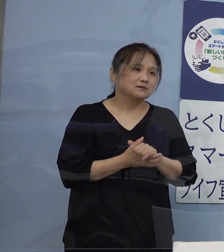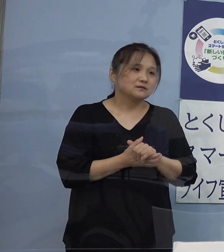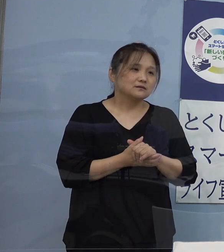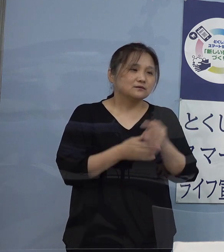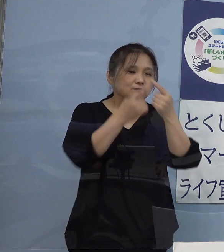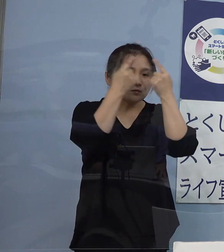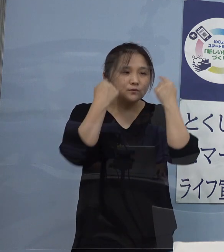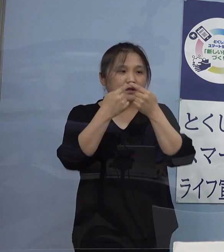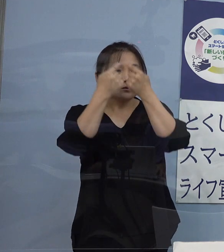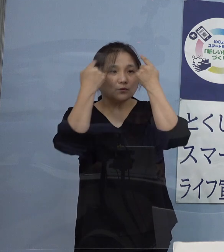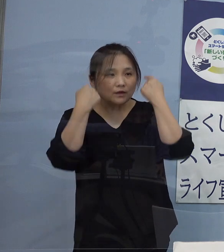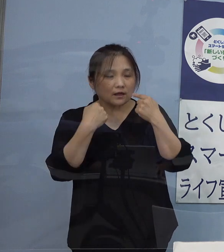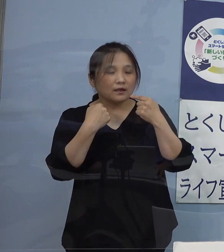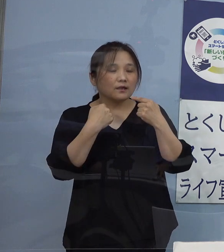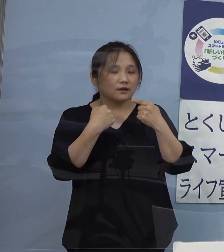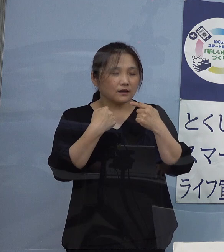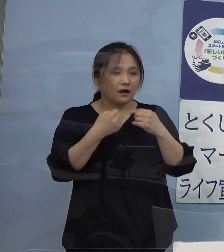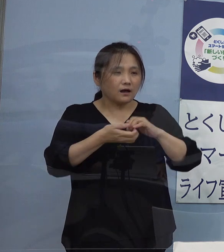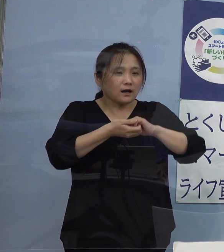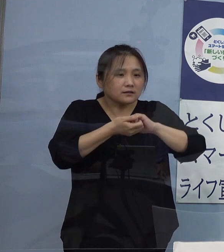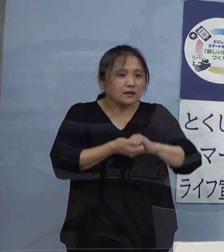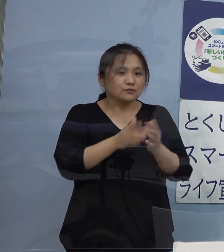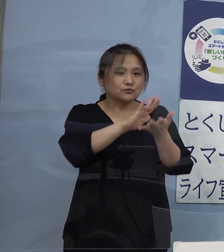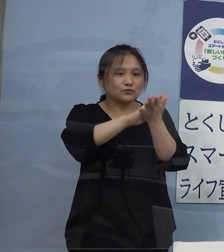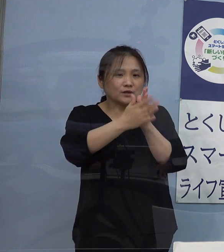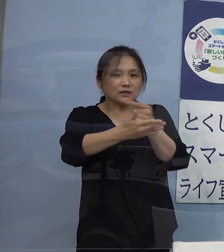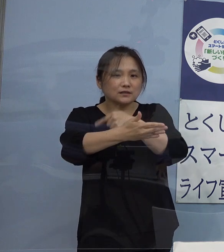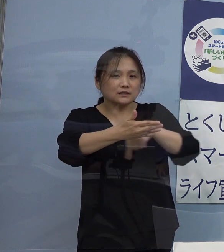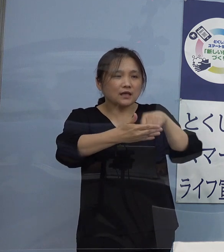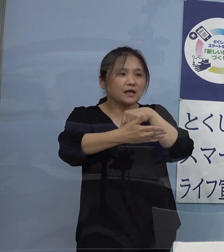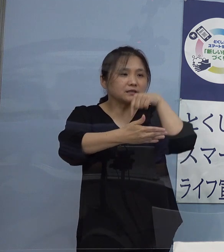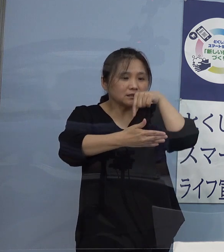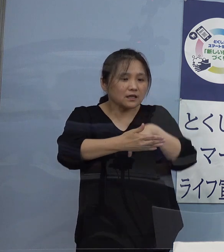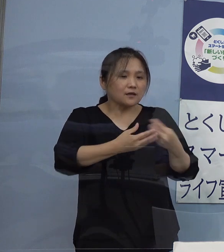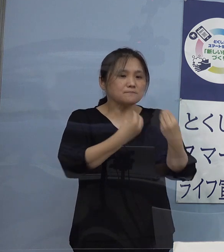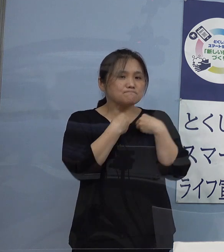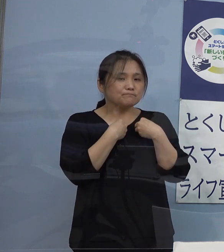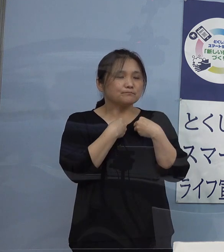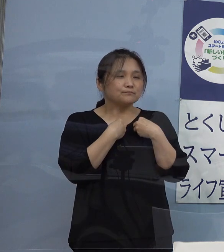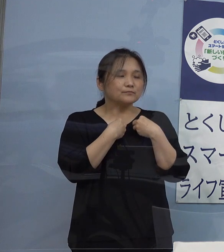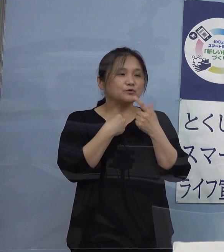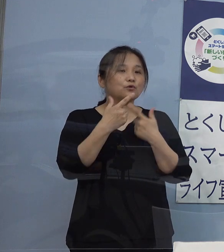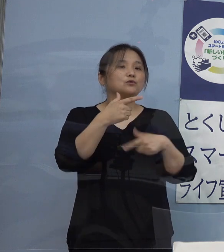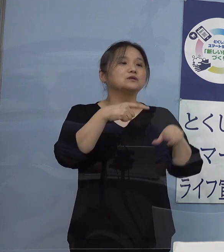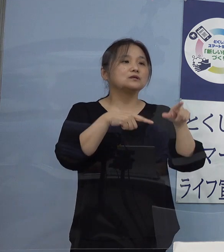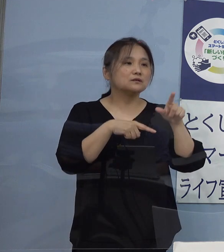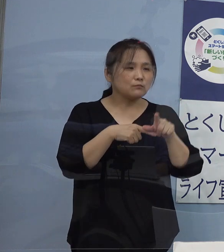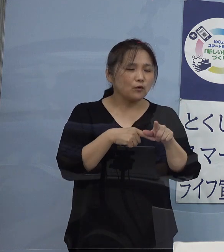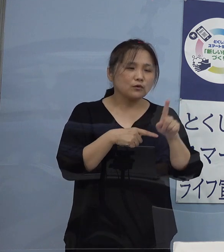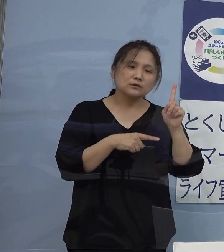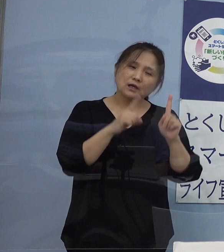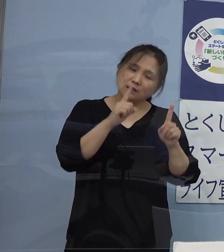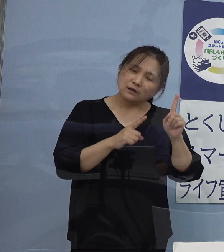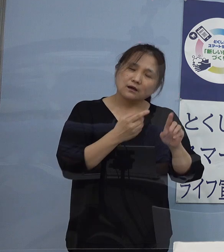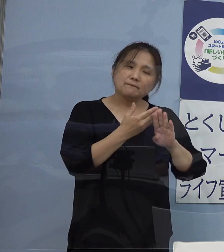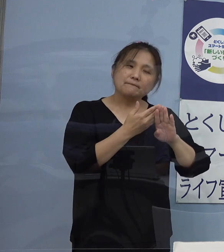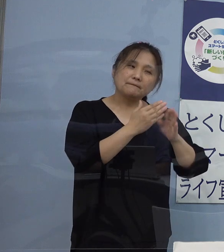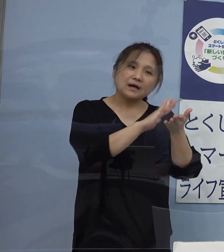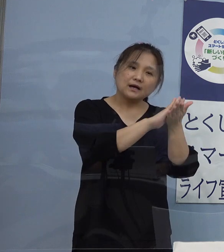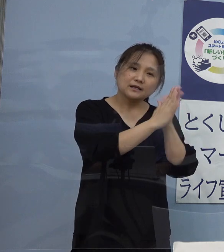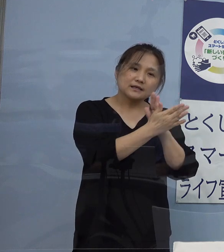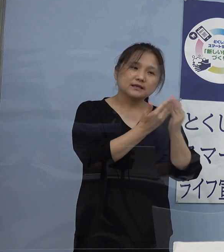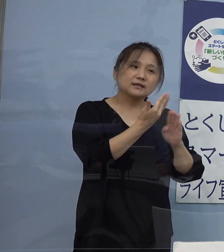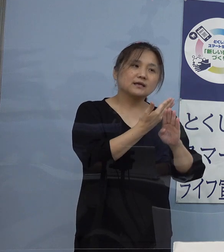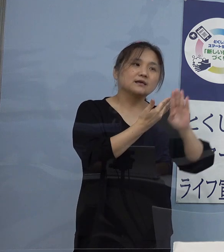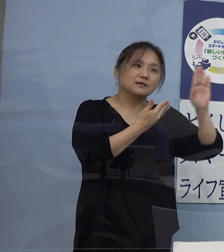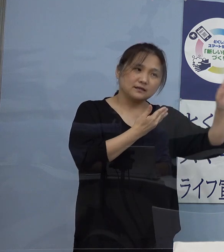方が、まあ、必ずしも県内であるというよりは、やはり何らかの形で県外から、